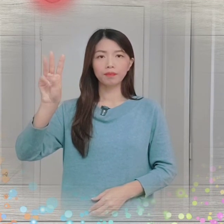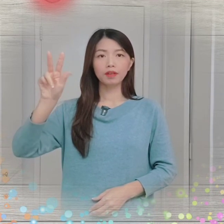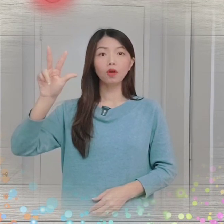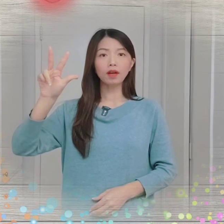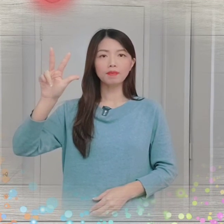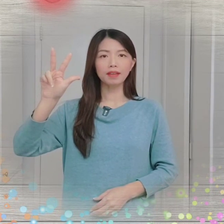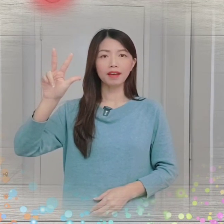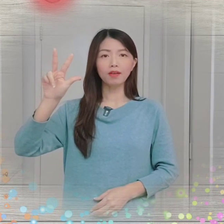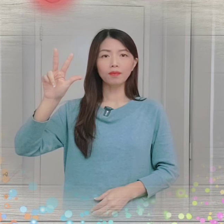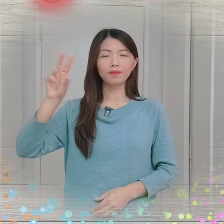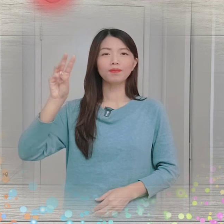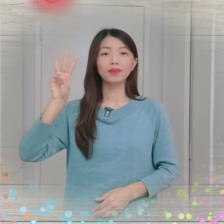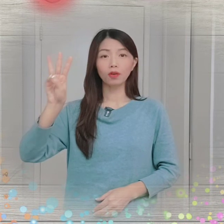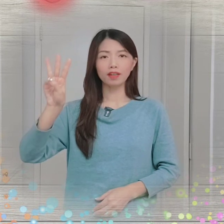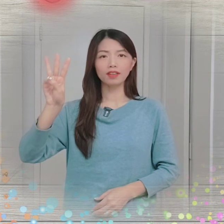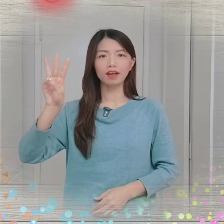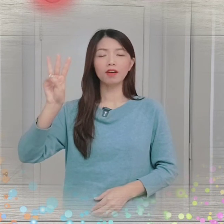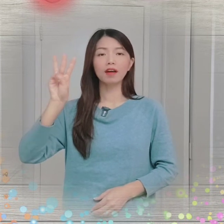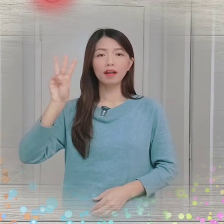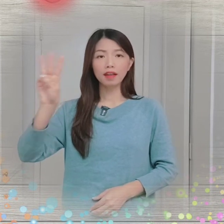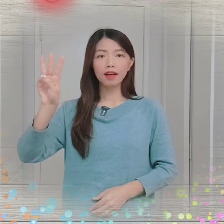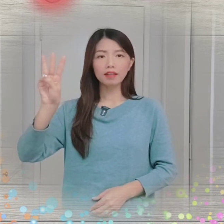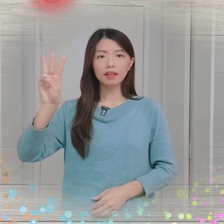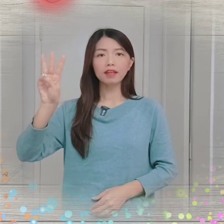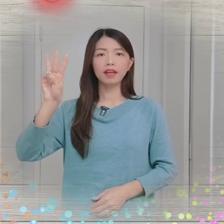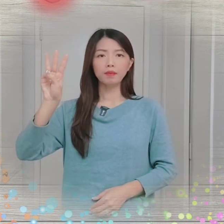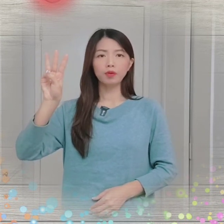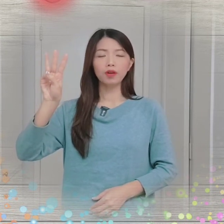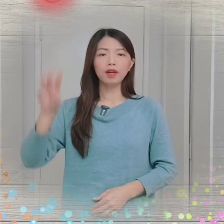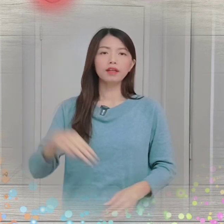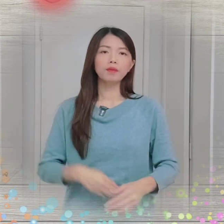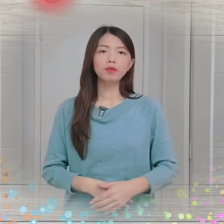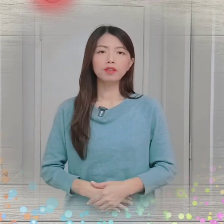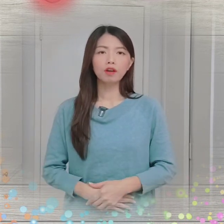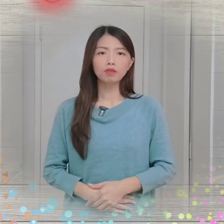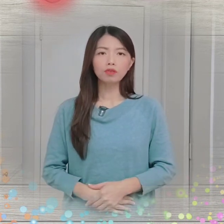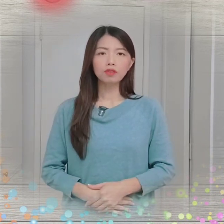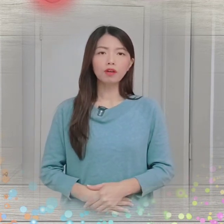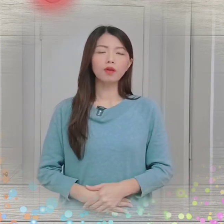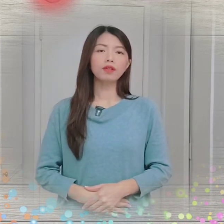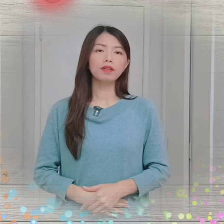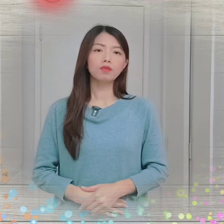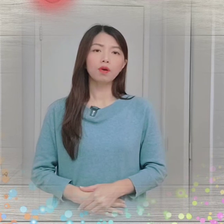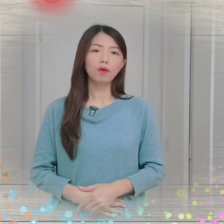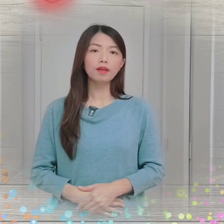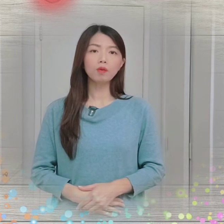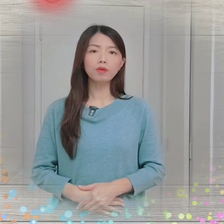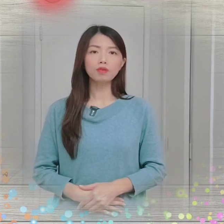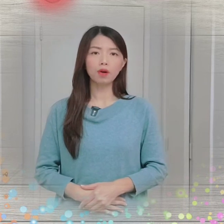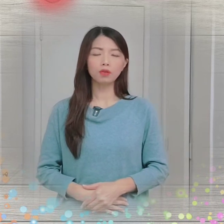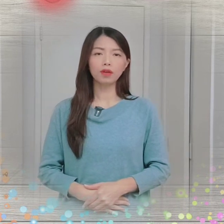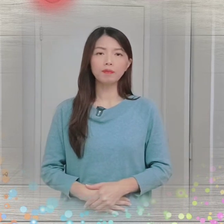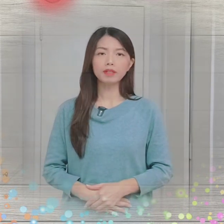이렇게 하시면 안 돼요. 이렇게 하셔야 돼요. 세 가지 예물 예물은요. 충성이라고 한 드레스어와